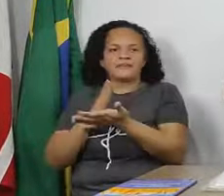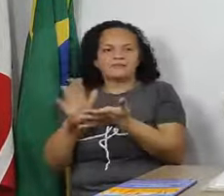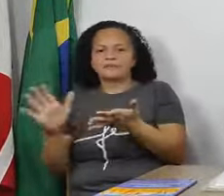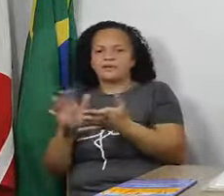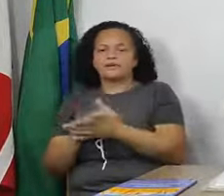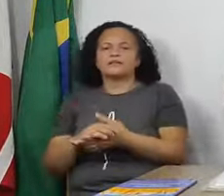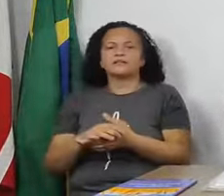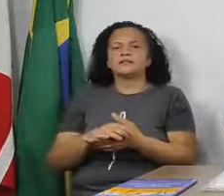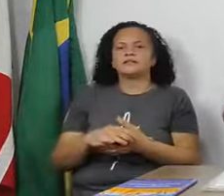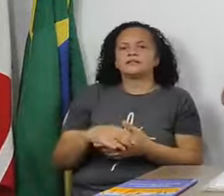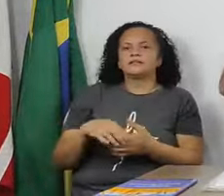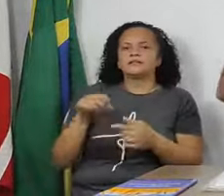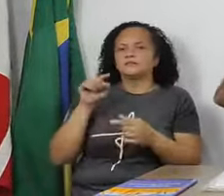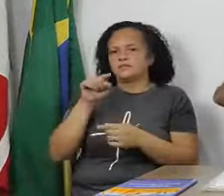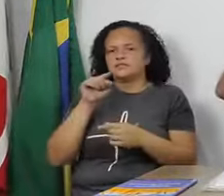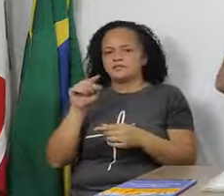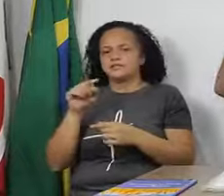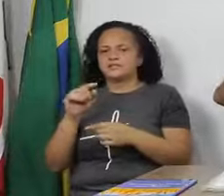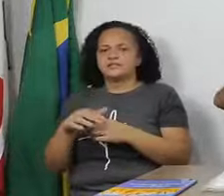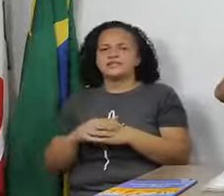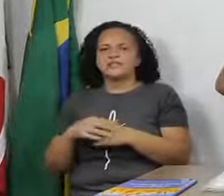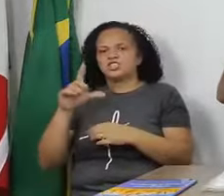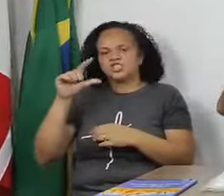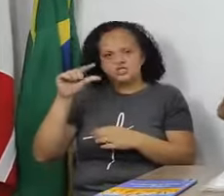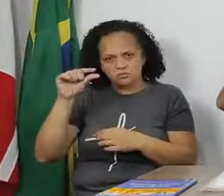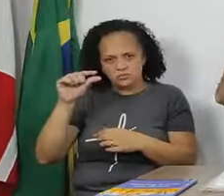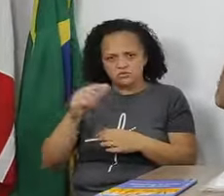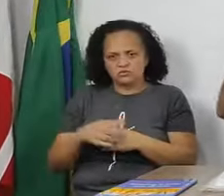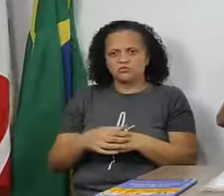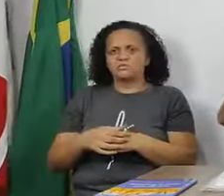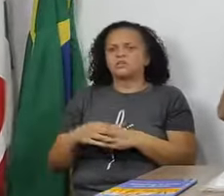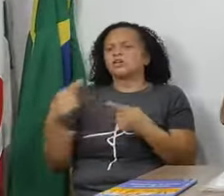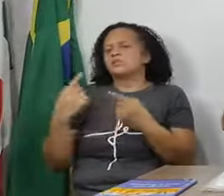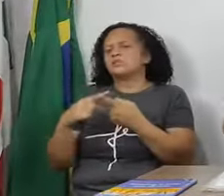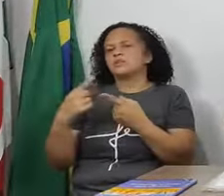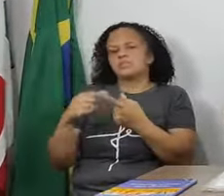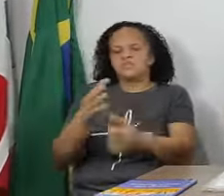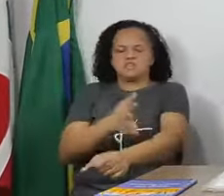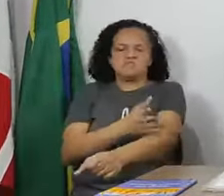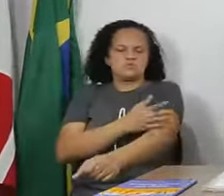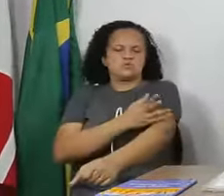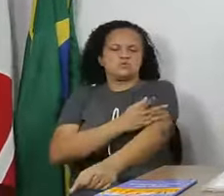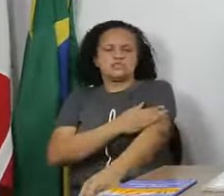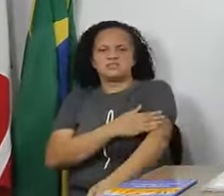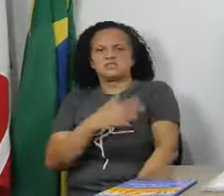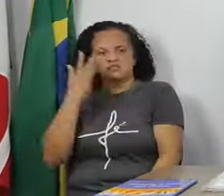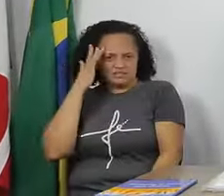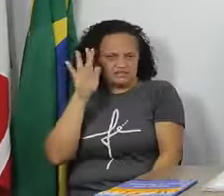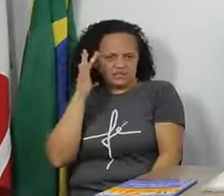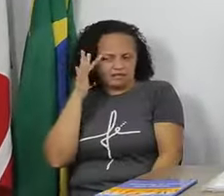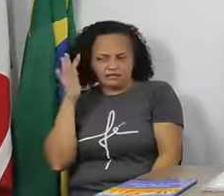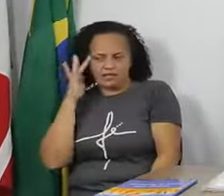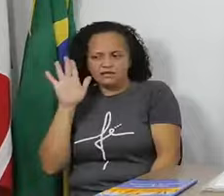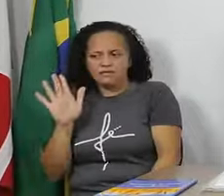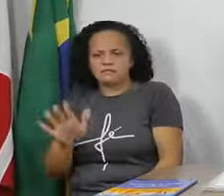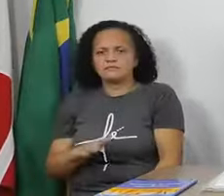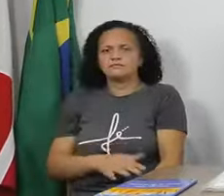dessa montanha russa, dessa inconstância emocional, das nossas